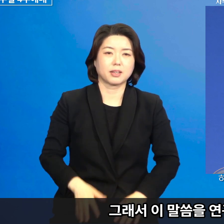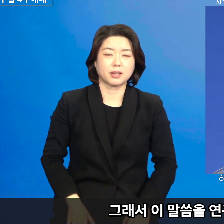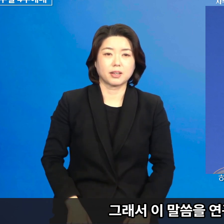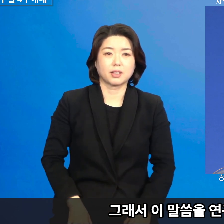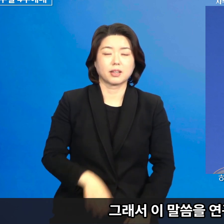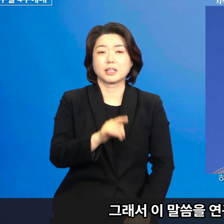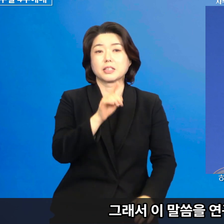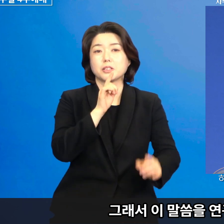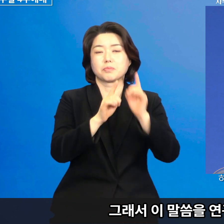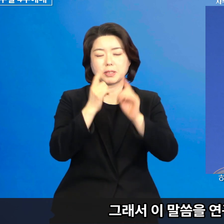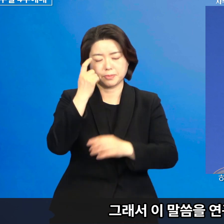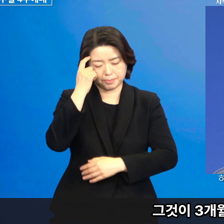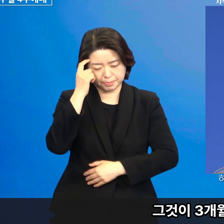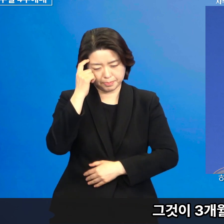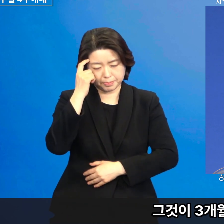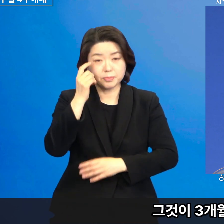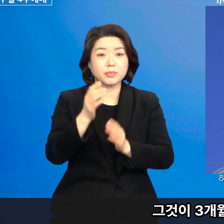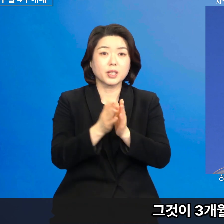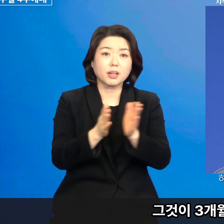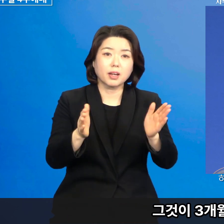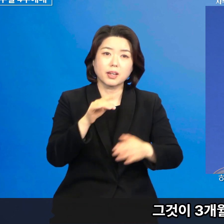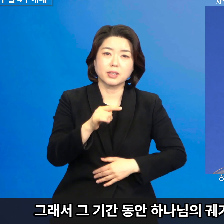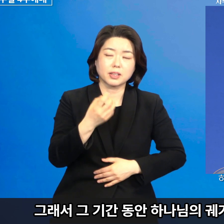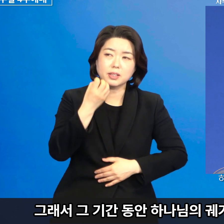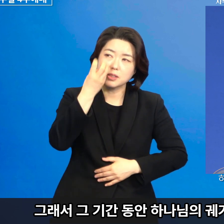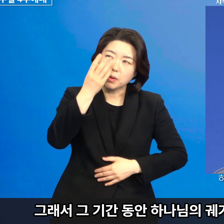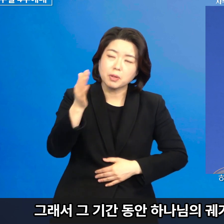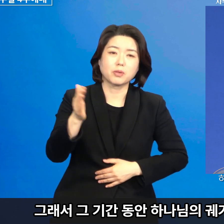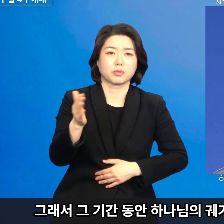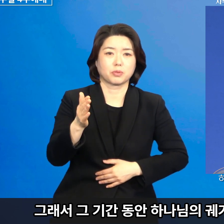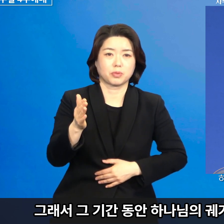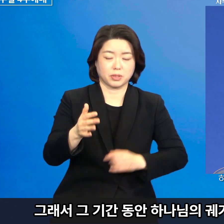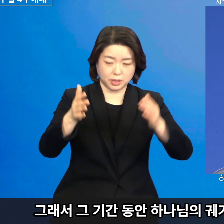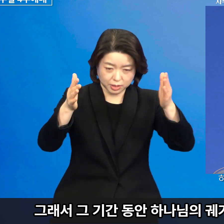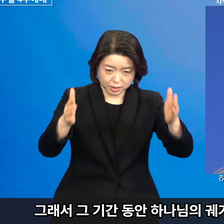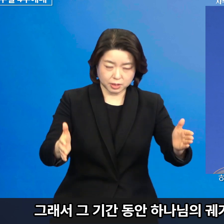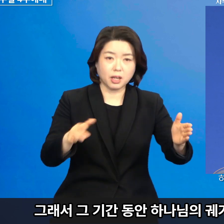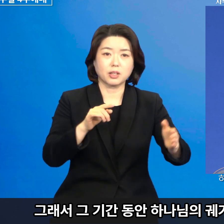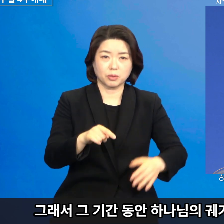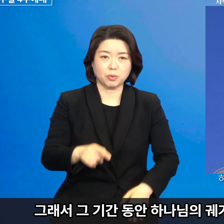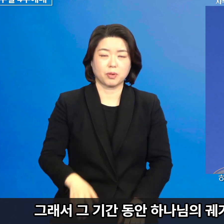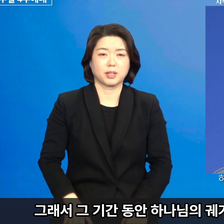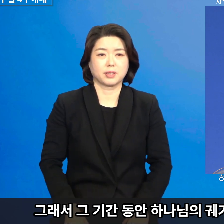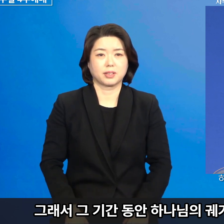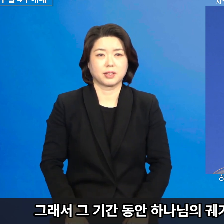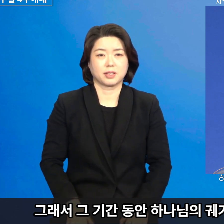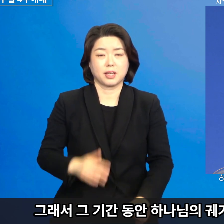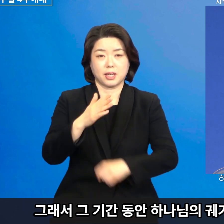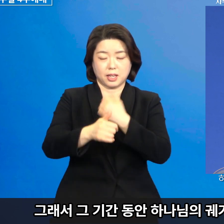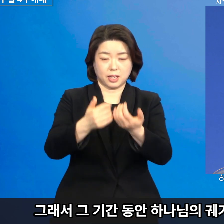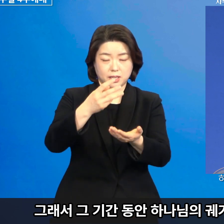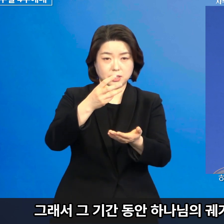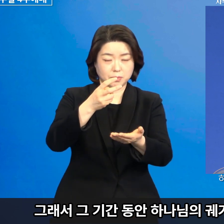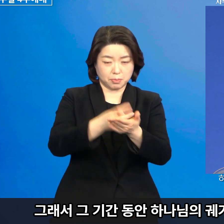연구하기 시작합니다. 그것이 3개월이 걸려요. 그래서 그 기간 동안 이 하나님의 개가 어디에 있냐면 10절에